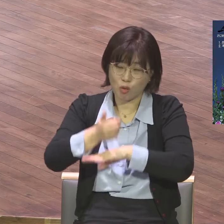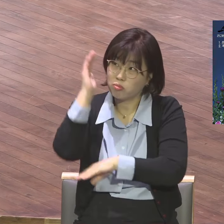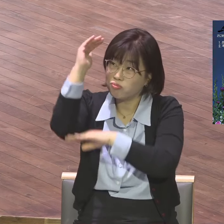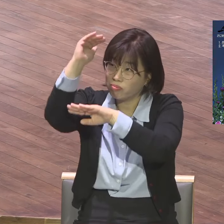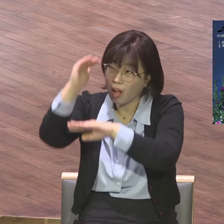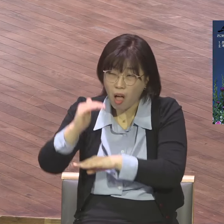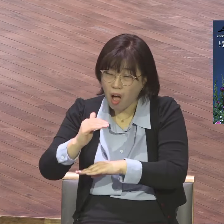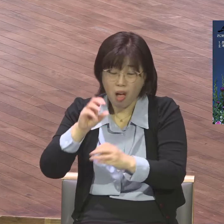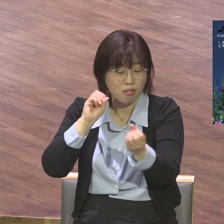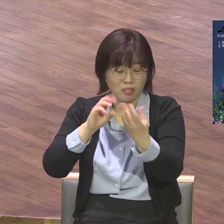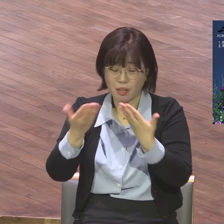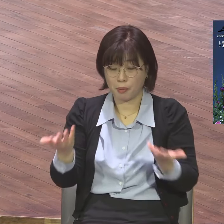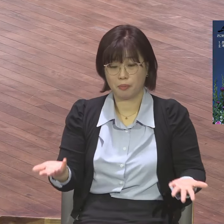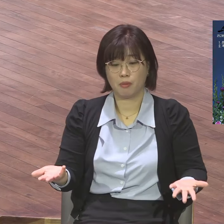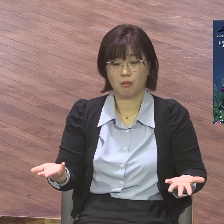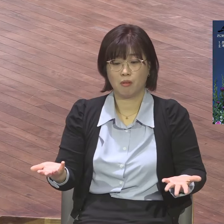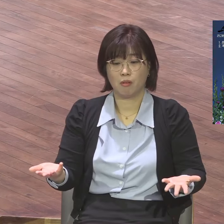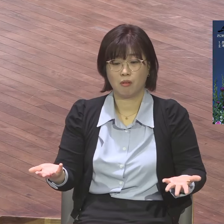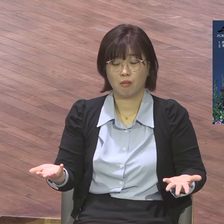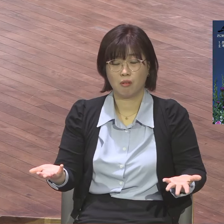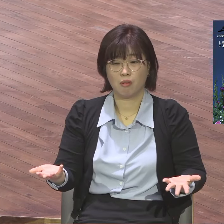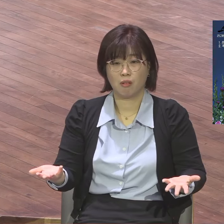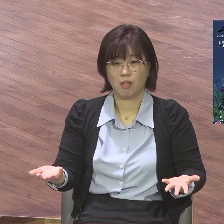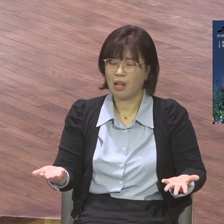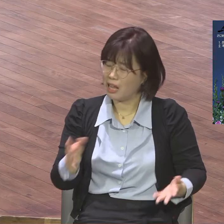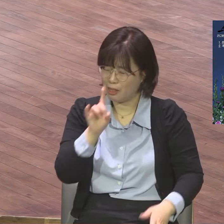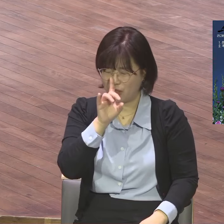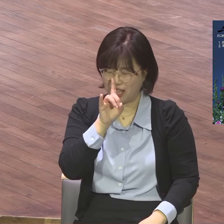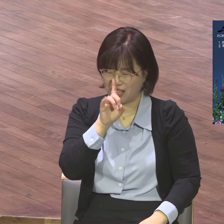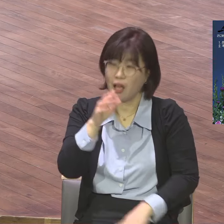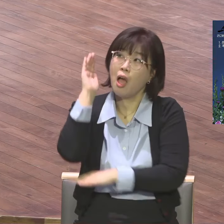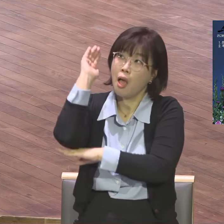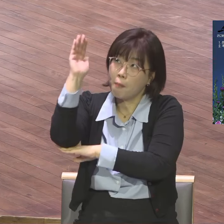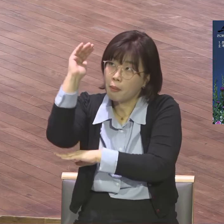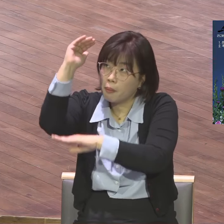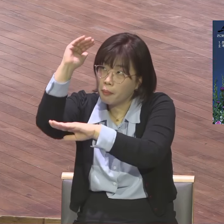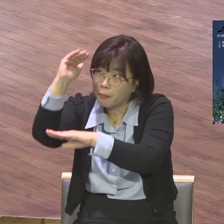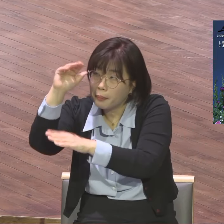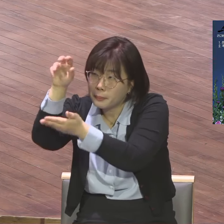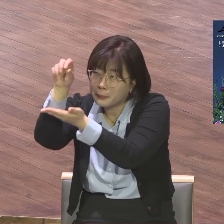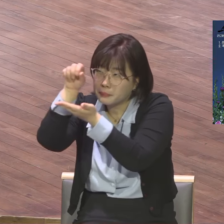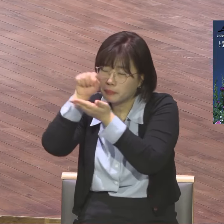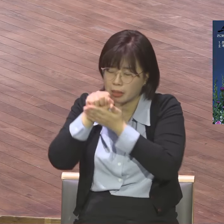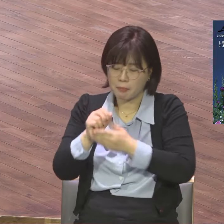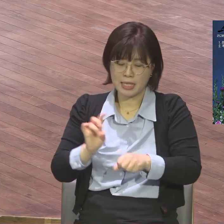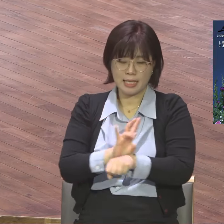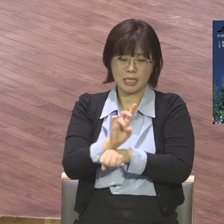그래서 여러분의 삶이요 강단 24 되기 바랍니다. 하나님 말씀 24예요.